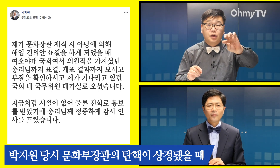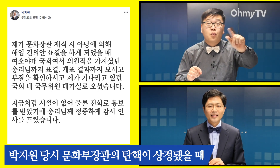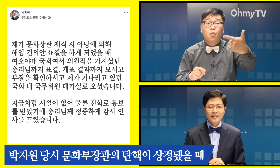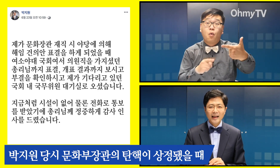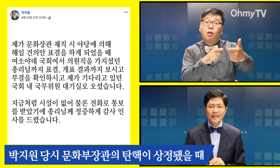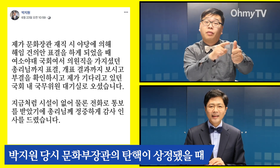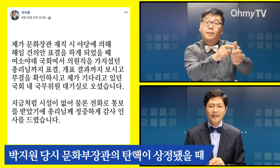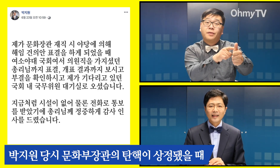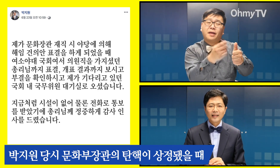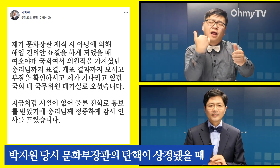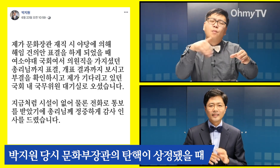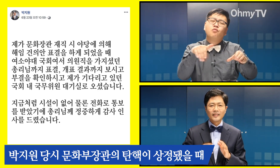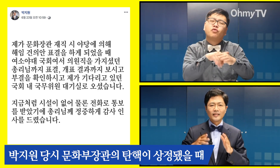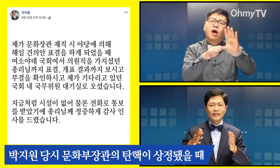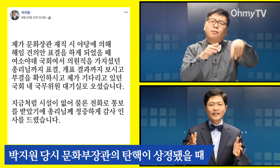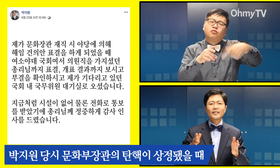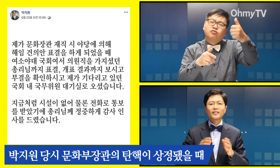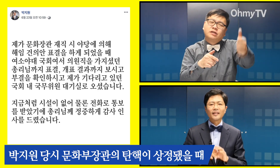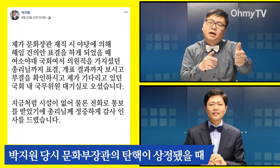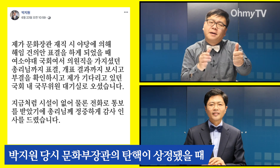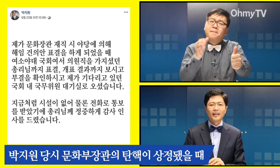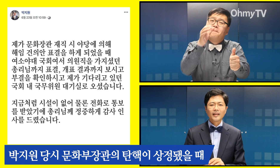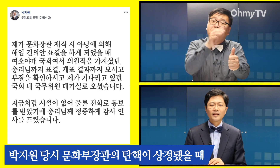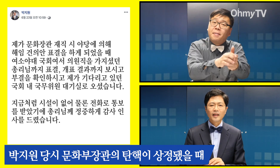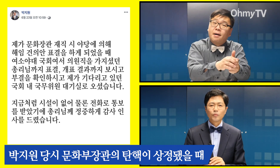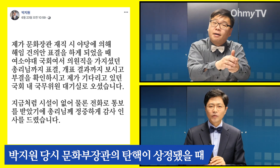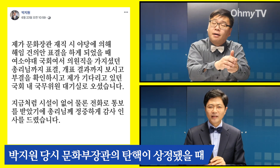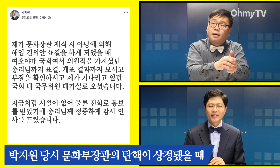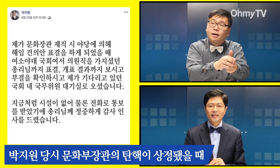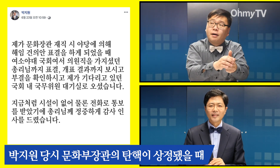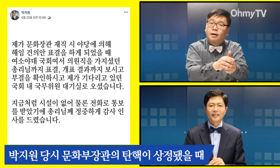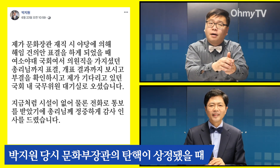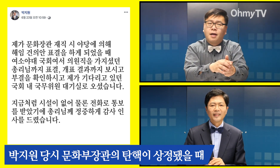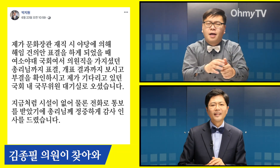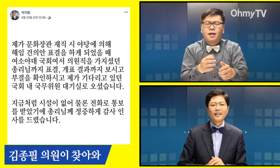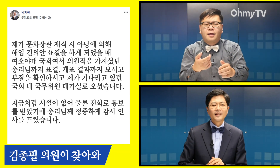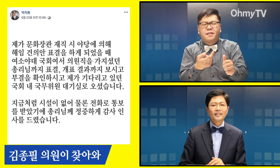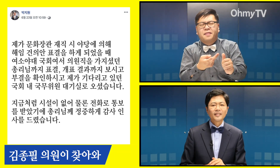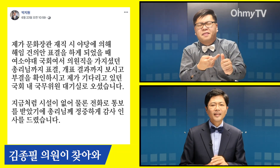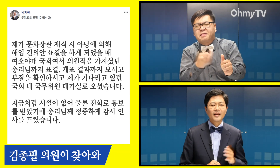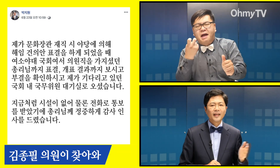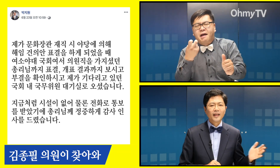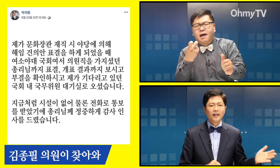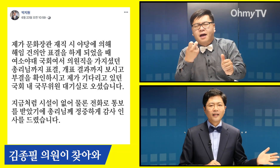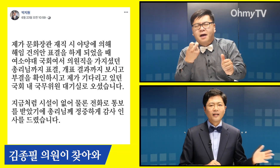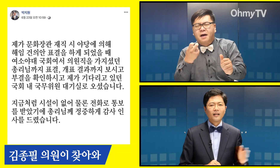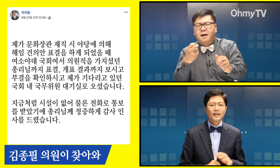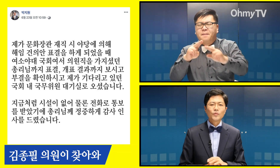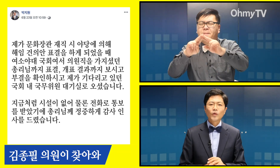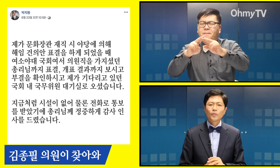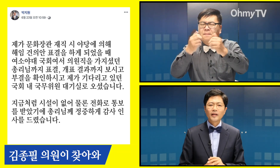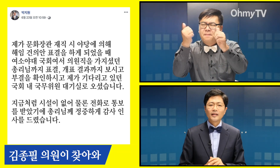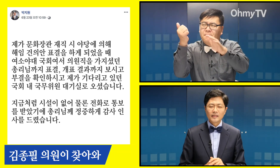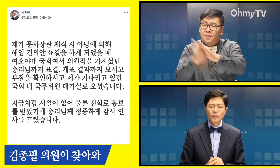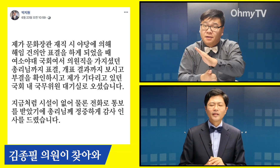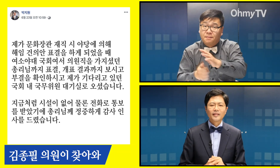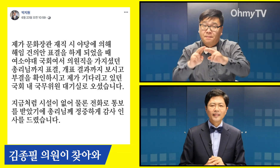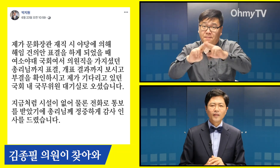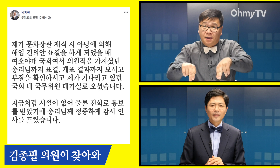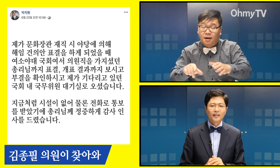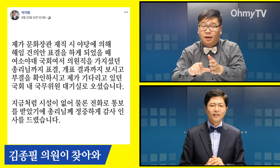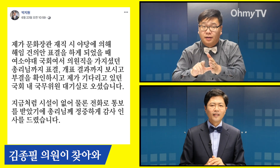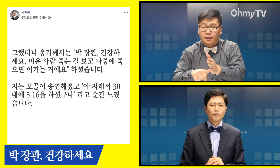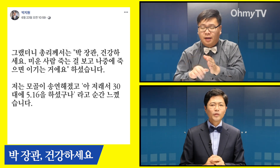문화부 장관이 탄핵이 상정됐을 때 그게 부결됐었는데 그때 김종필